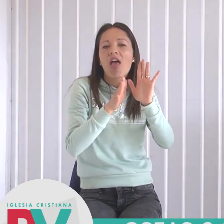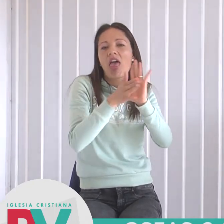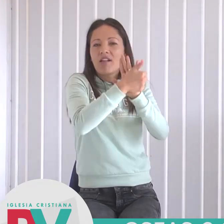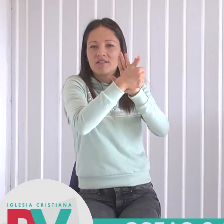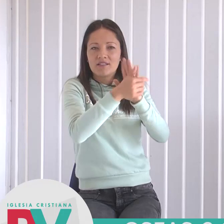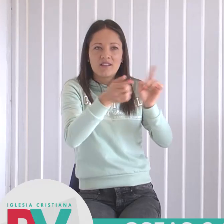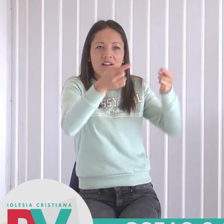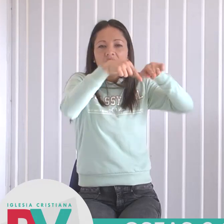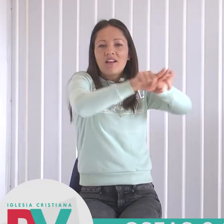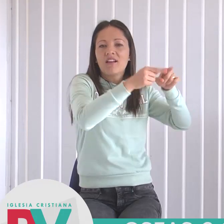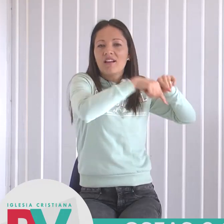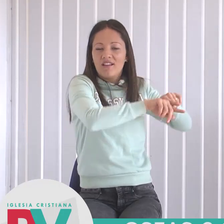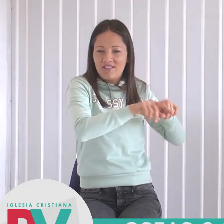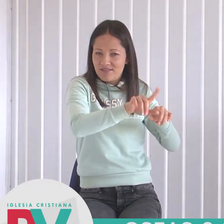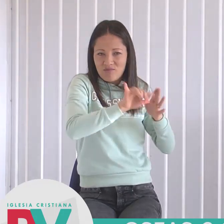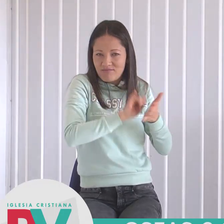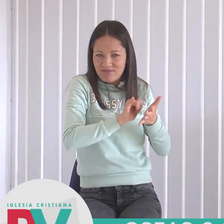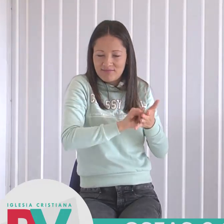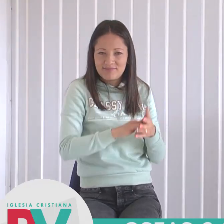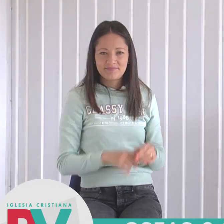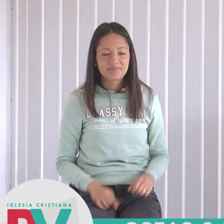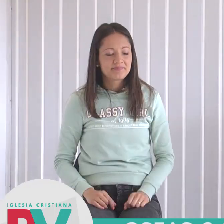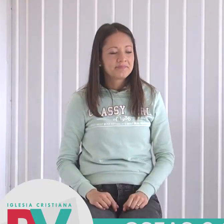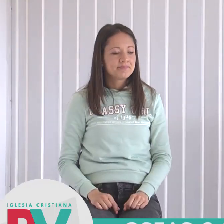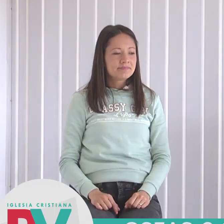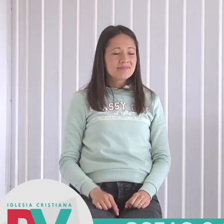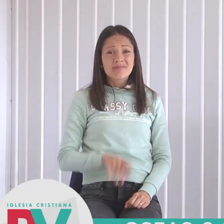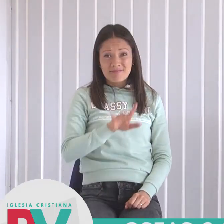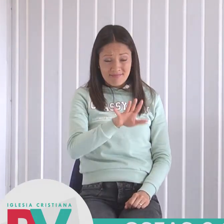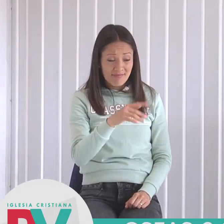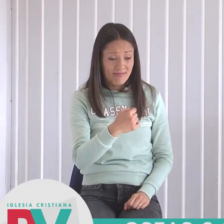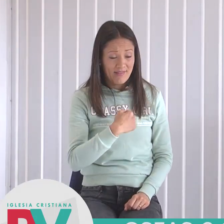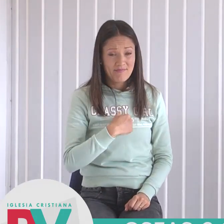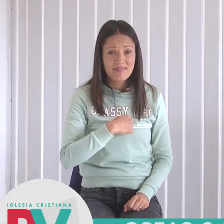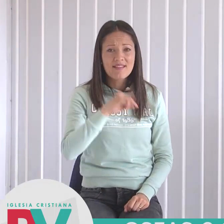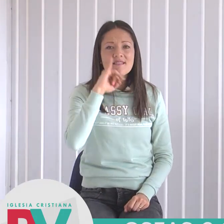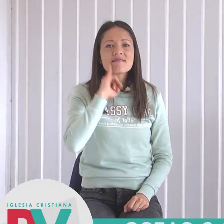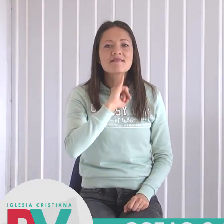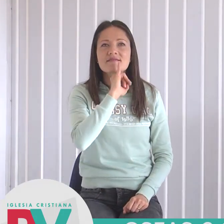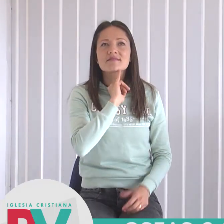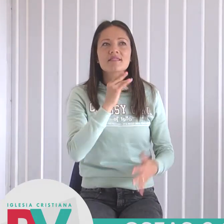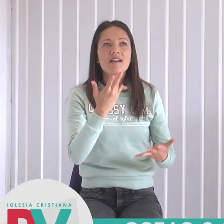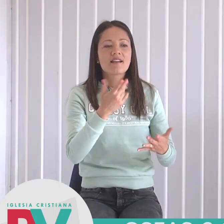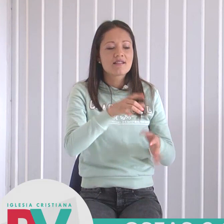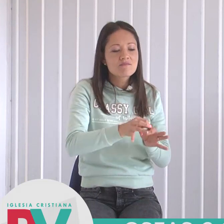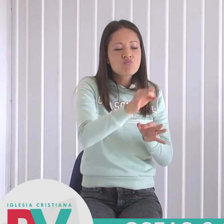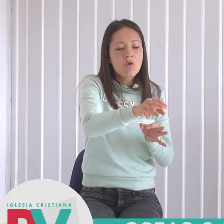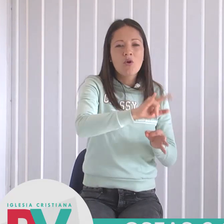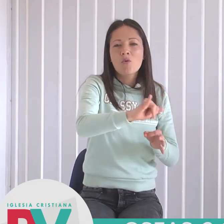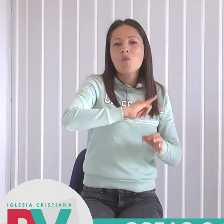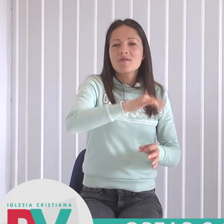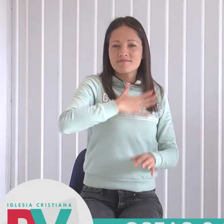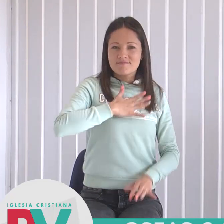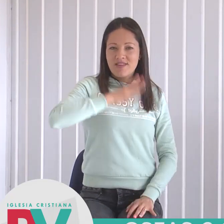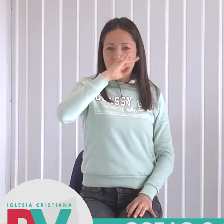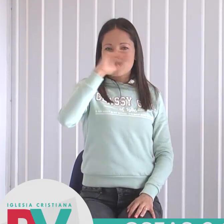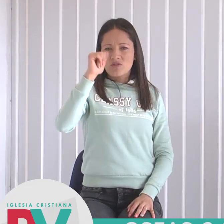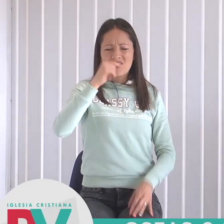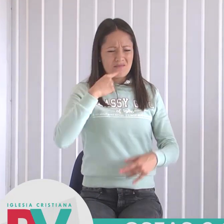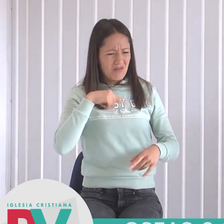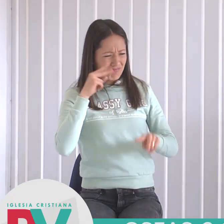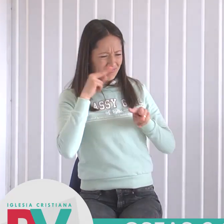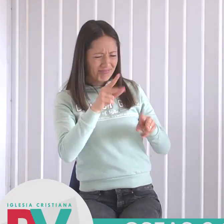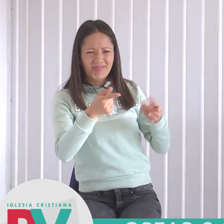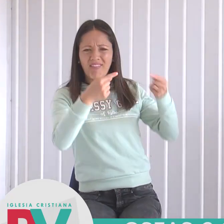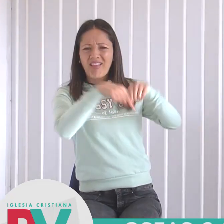en la traducción lenguaje actual. Dios también dijo: para mí Israel fue como una esposa, pero me fue infiel y